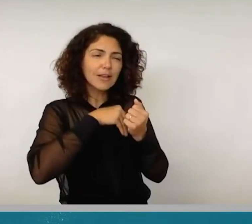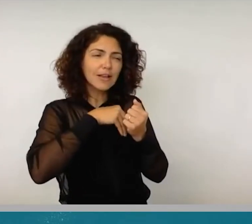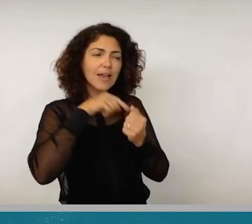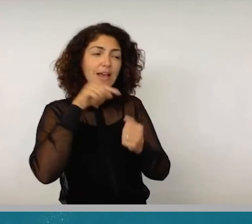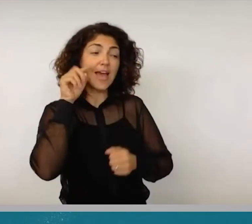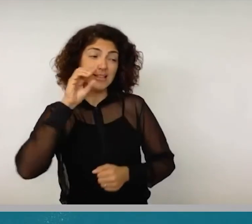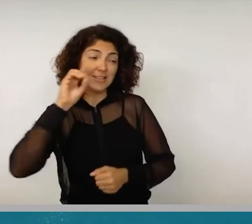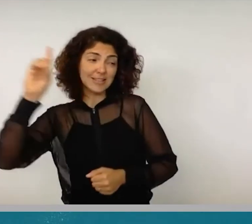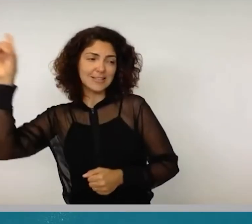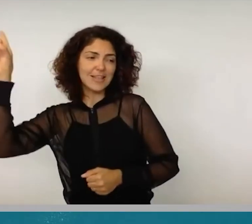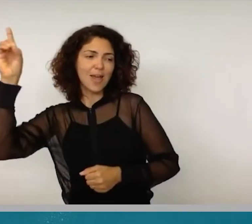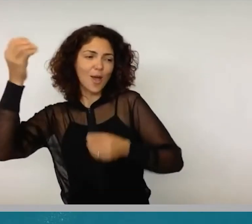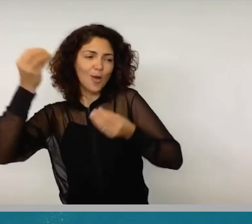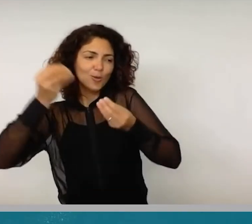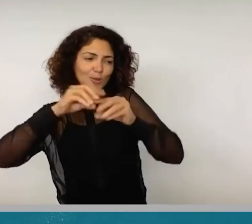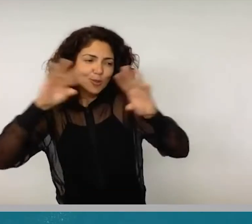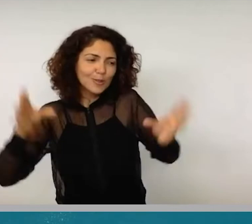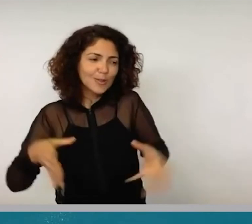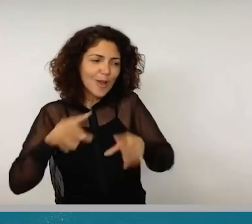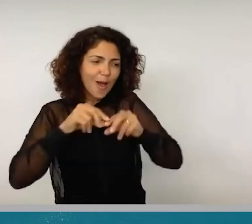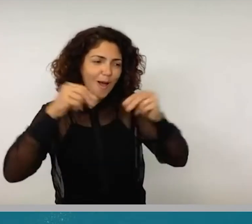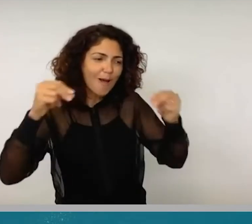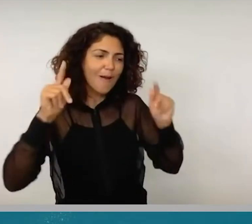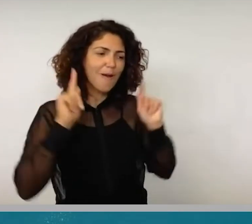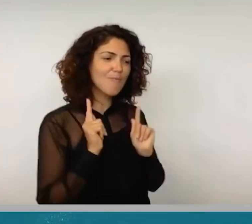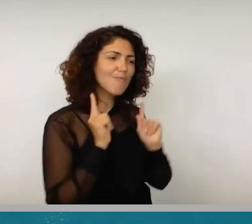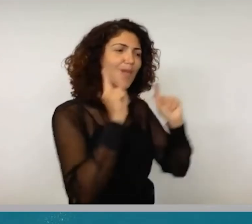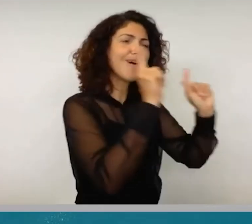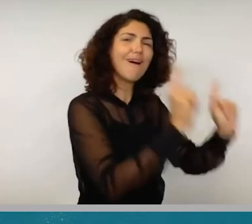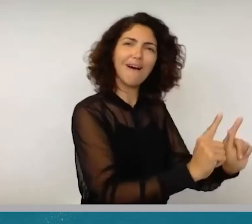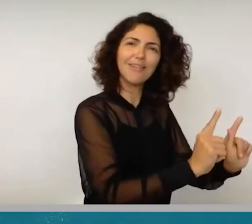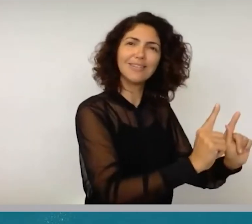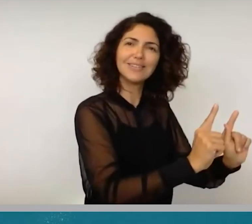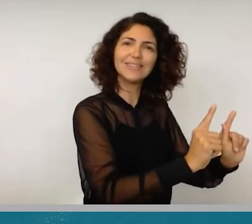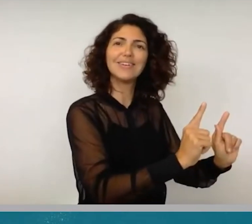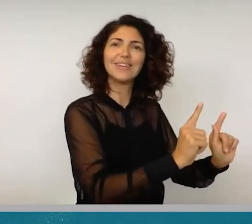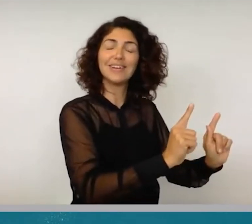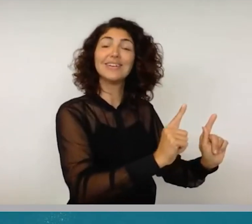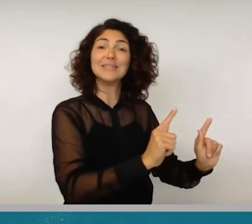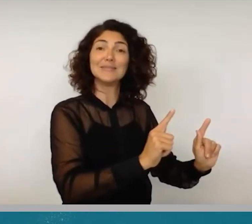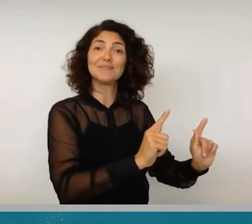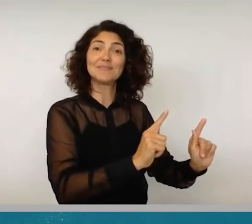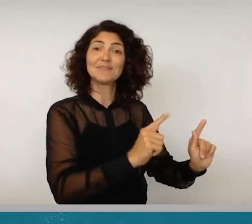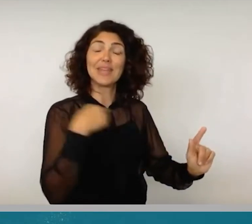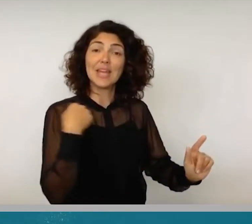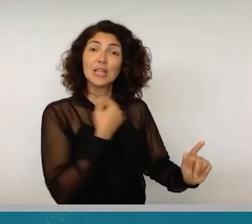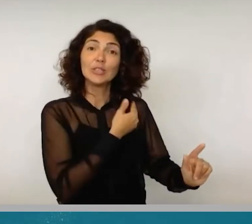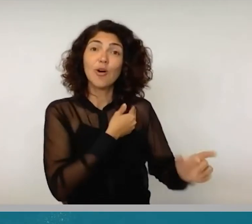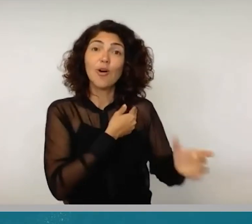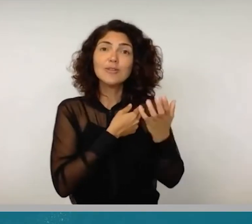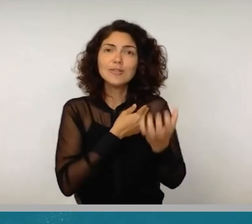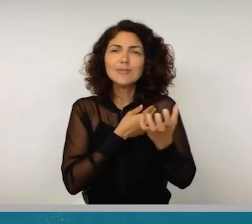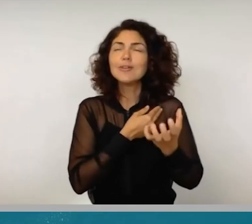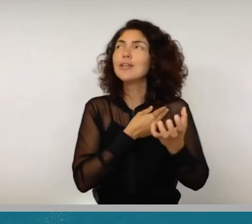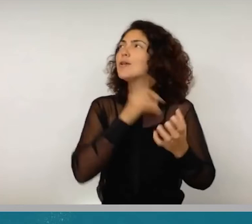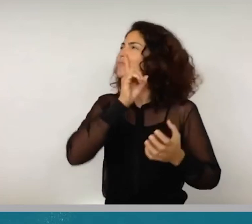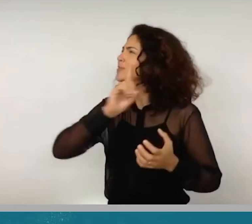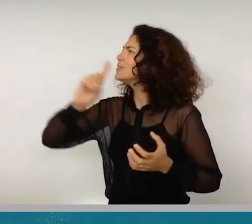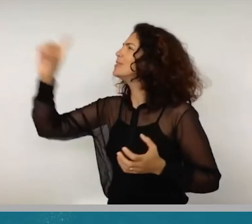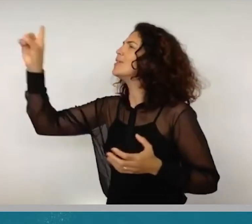recompensará. Irmãos, nós precisamos buscar recompensa do Pai Celeste, ou